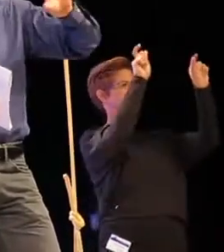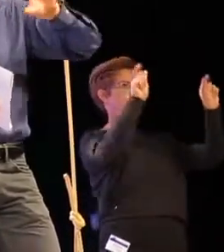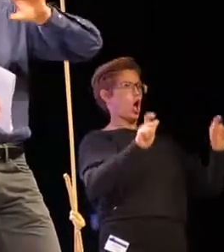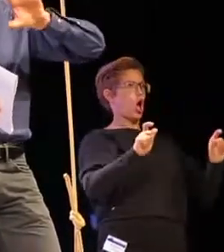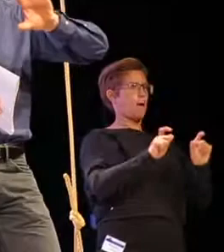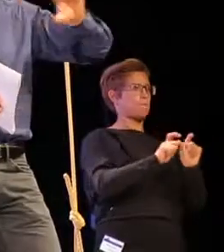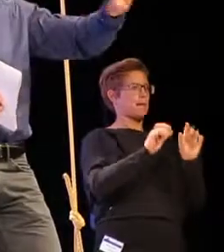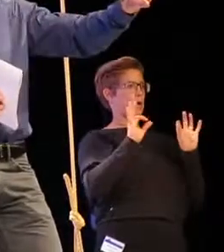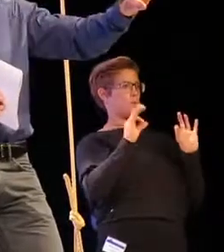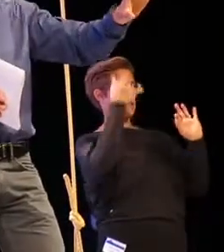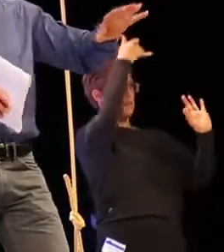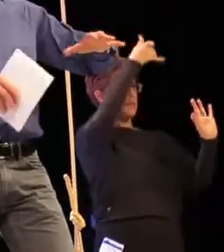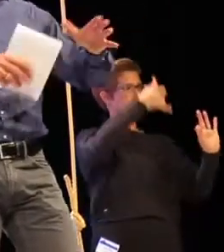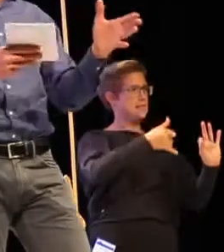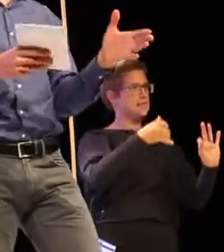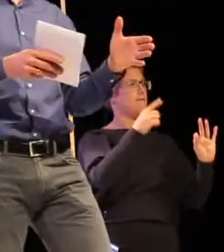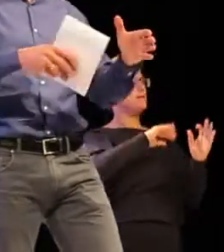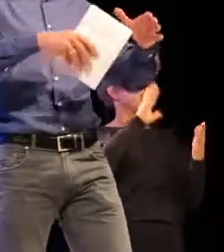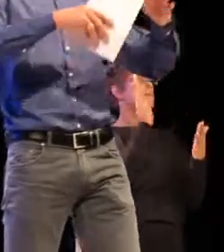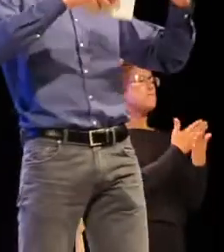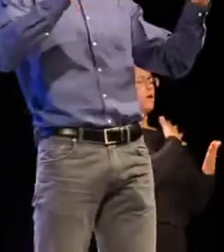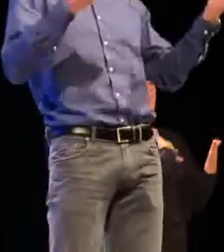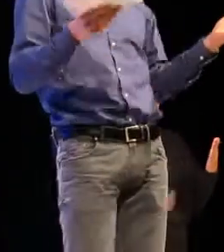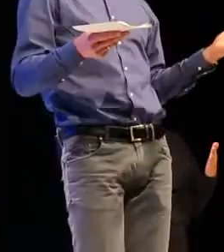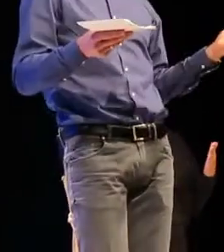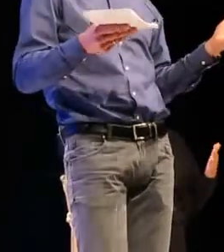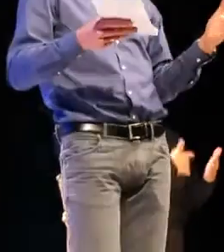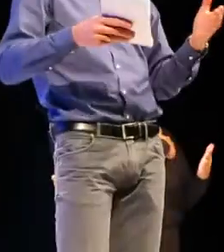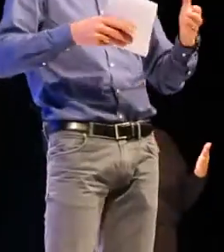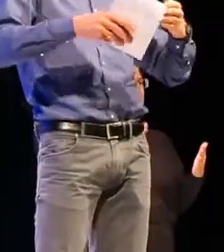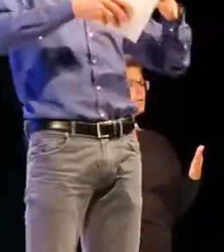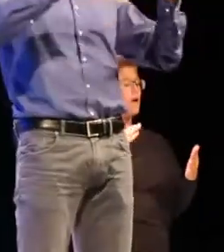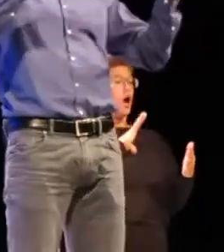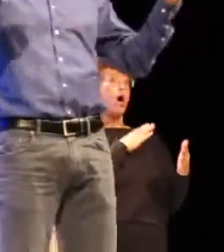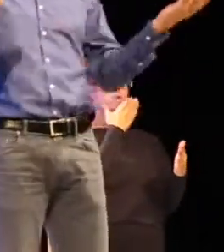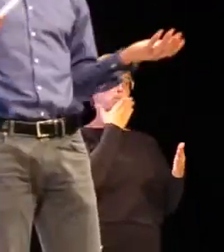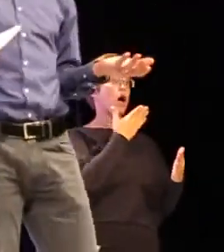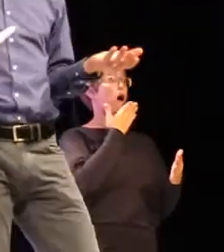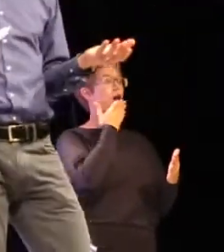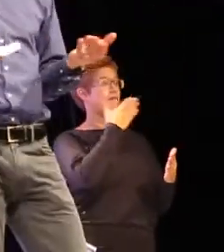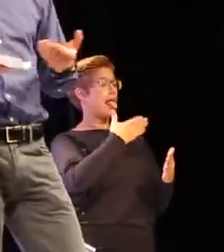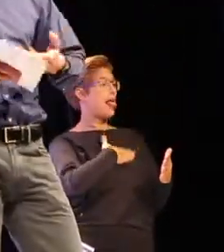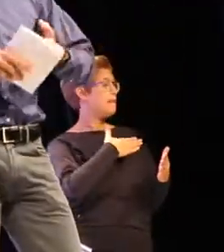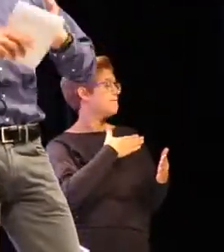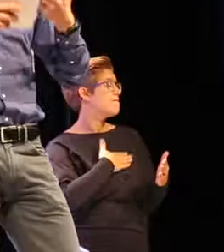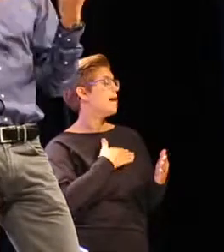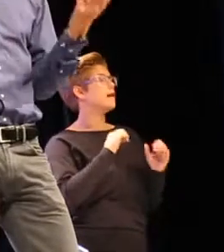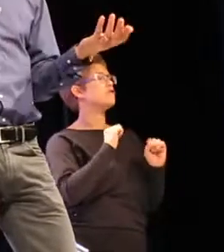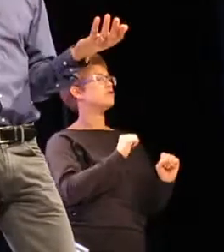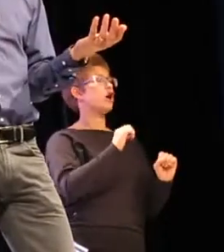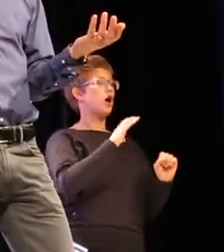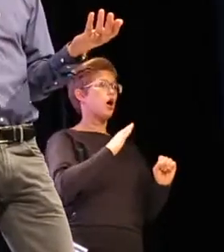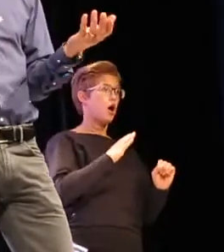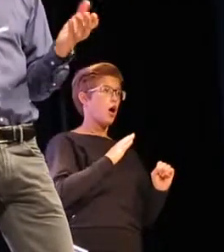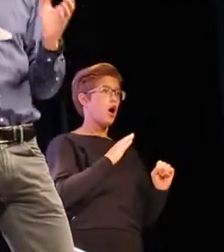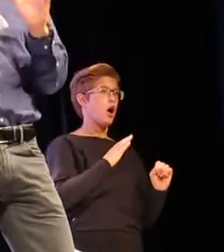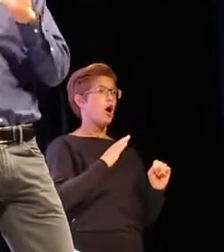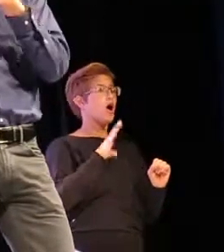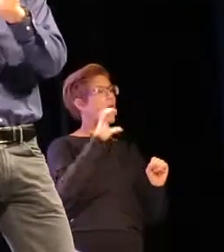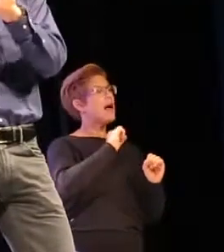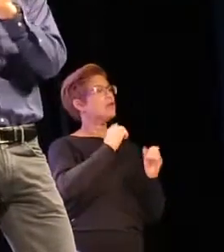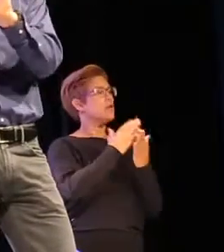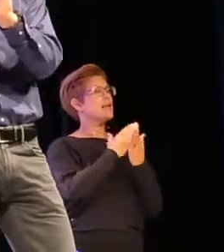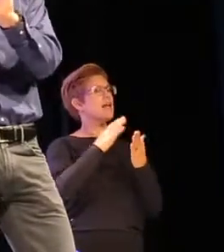radera fattigdom, radera hunger, ha god välfärd i en universal agenda som gäller alla länder på